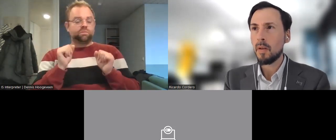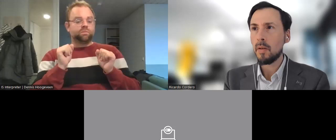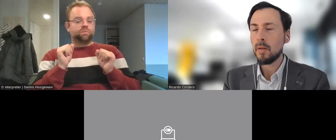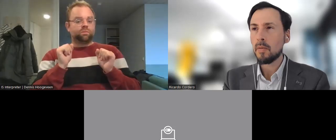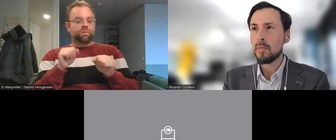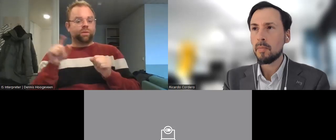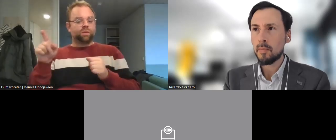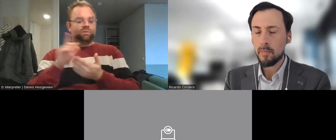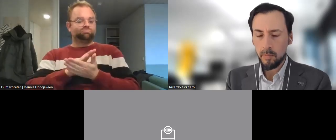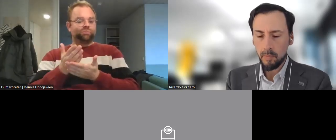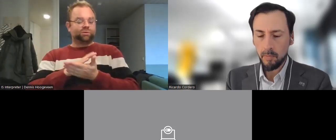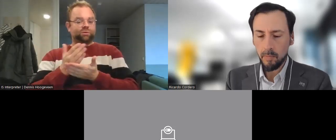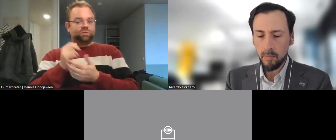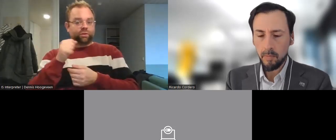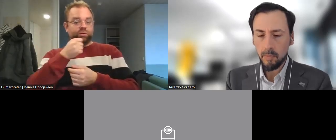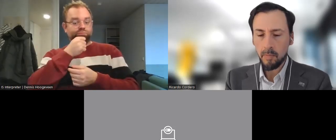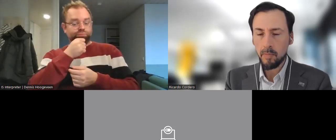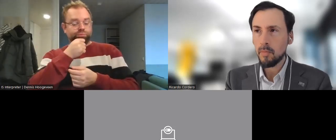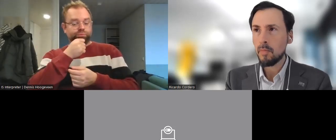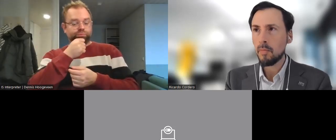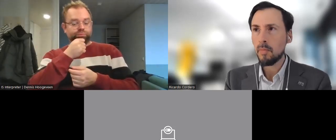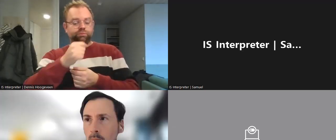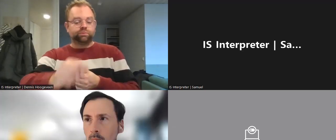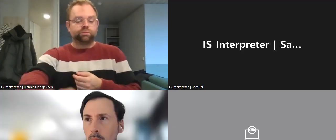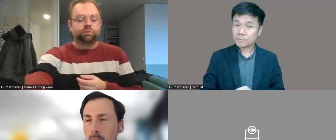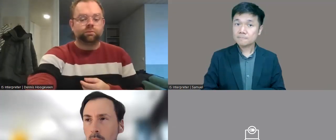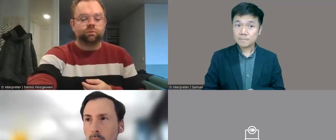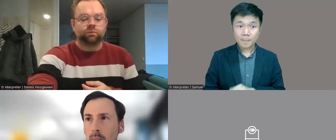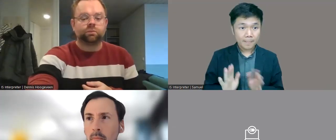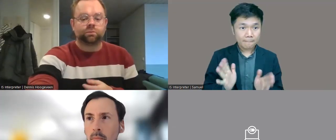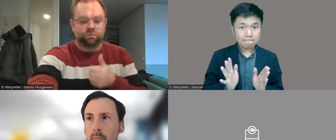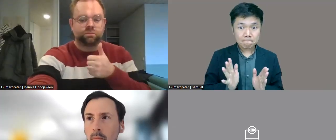Comme ça, nos interprètes pour le langage de signes international.